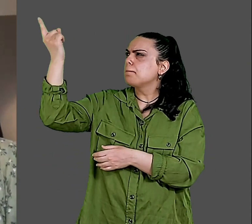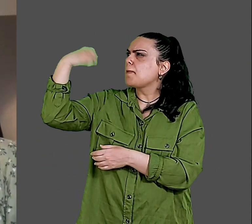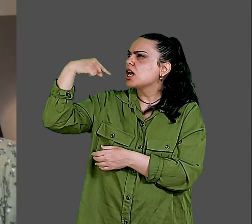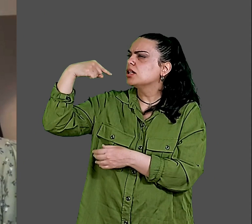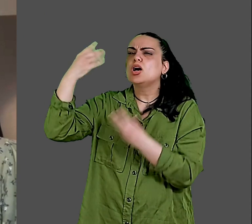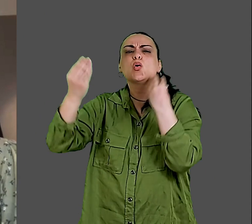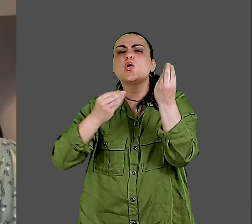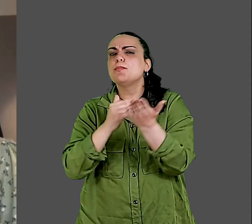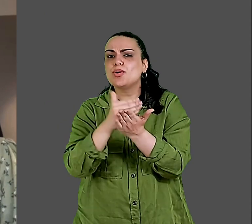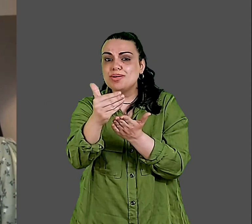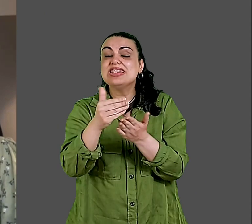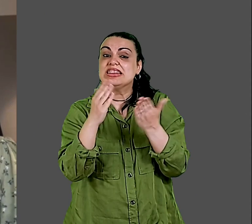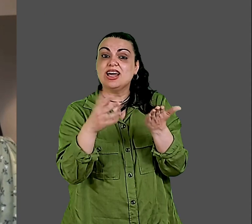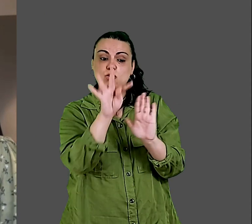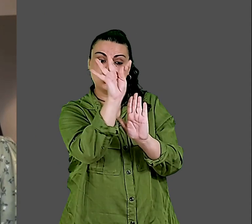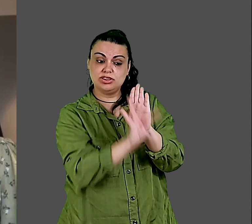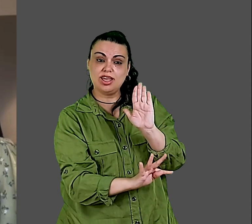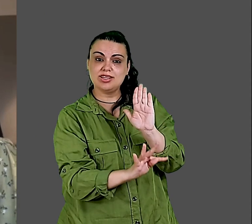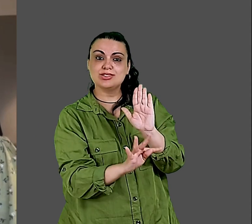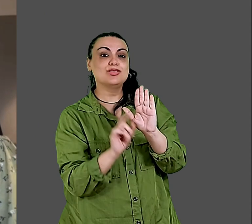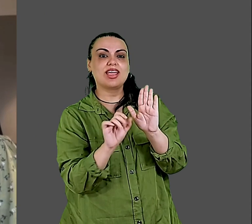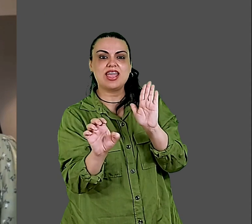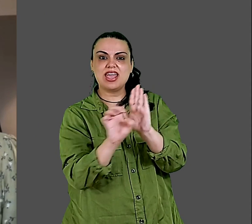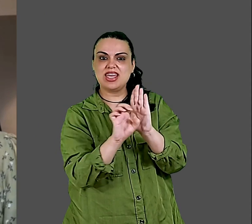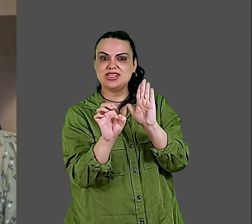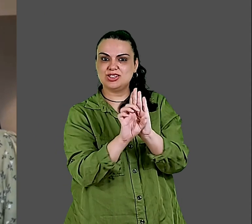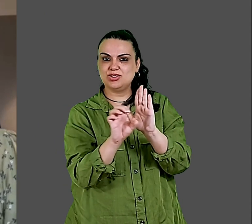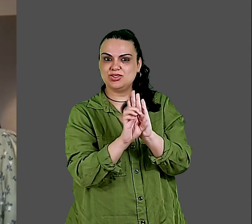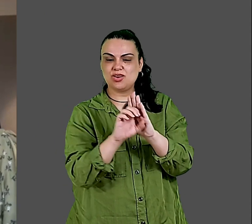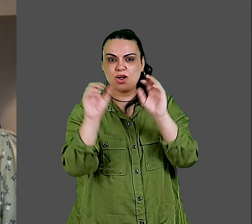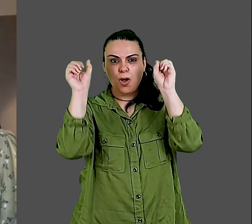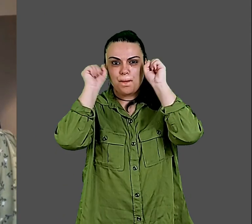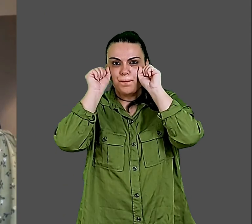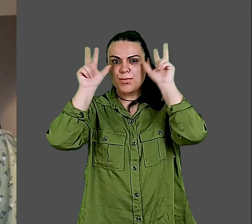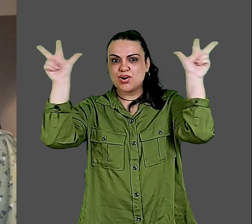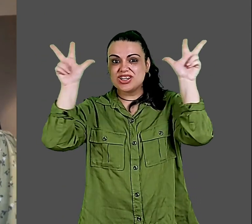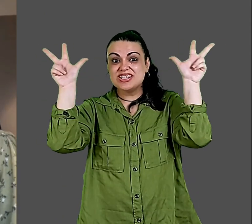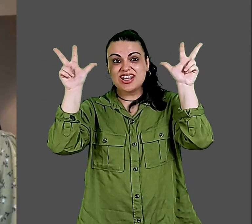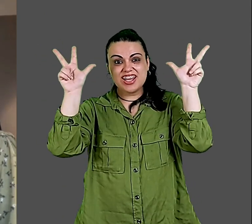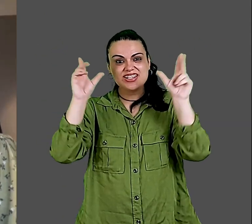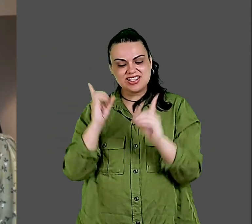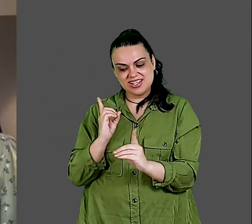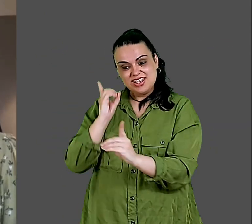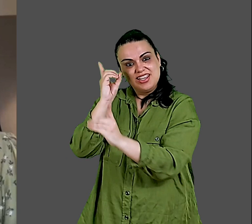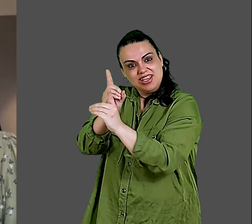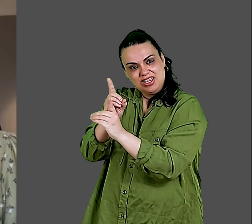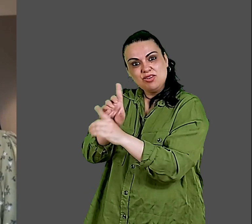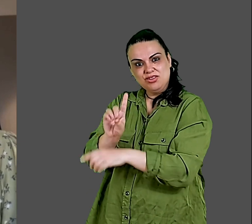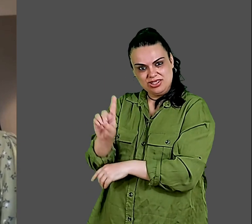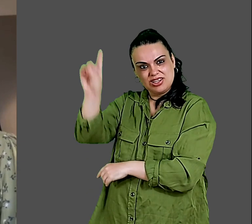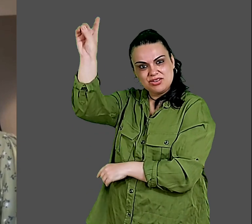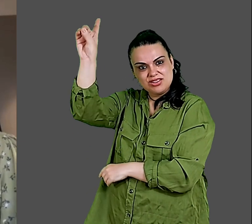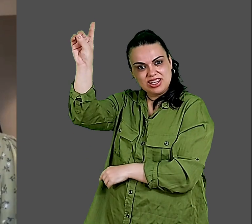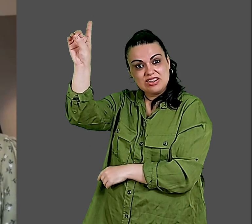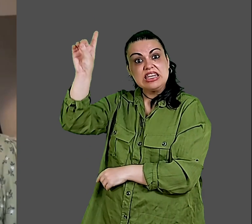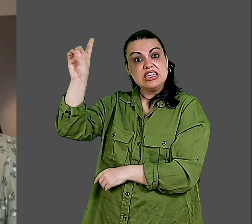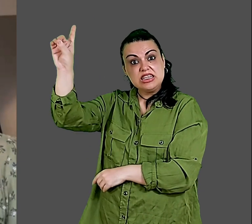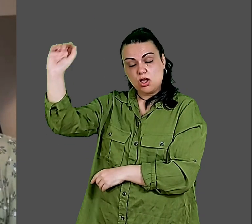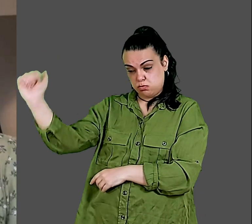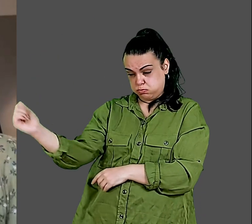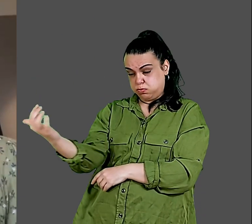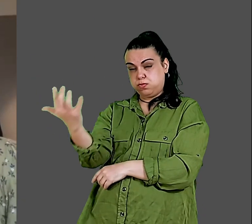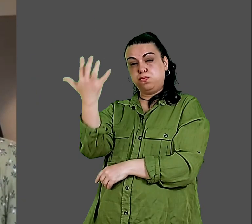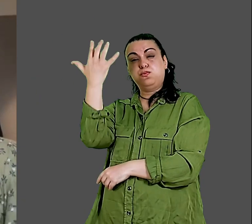o texto de Êxodo, Moisés, quando ele encontra com o Senhor e o Senhor se revela para